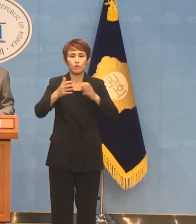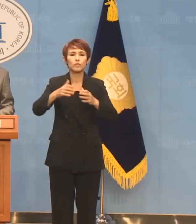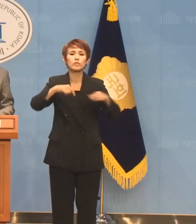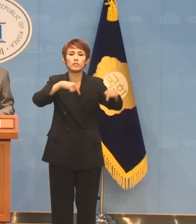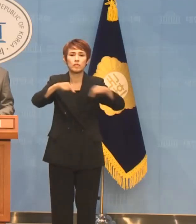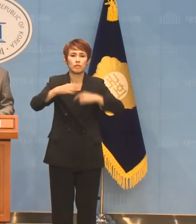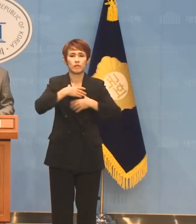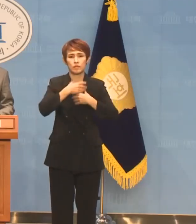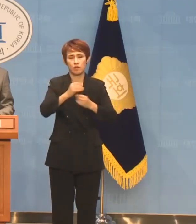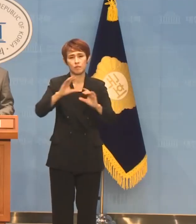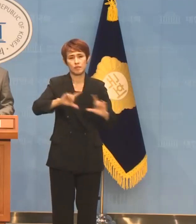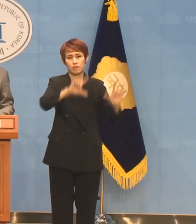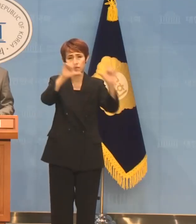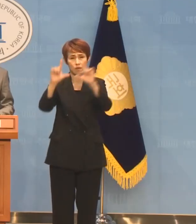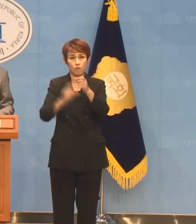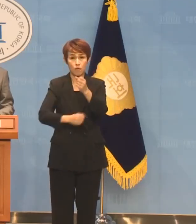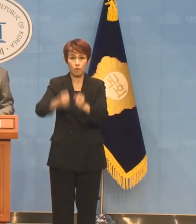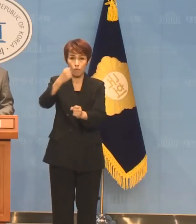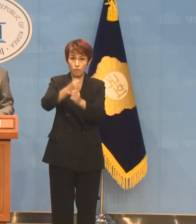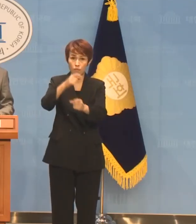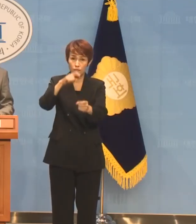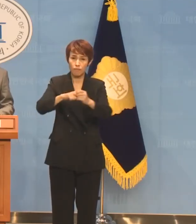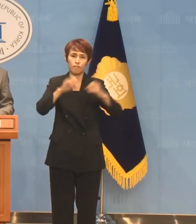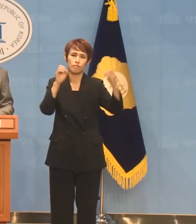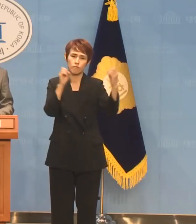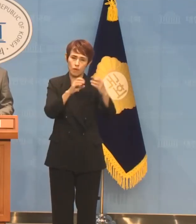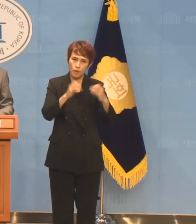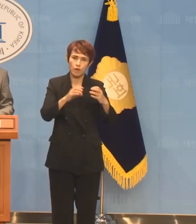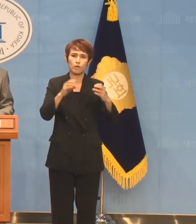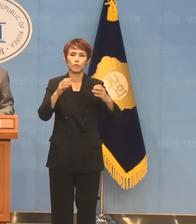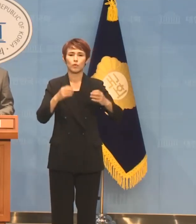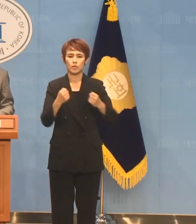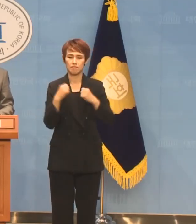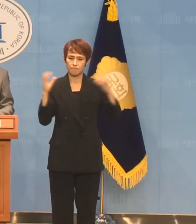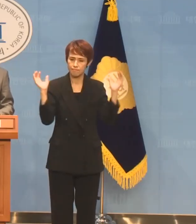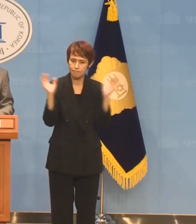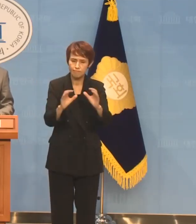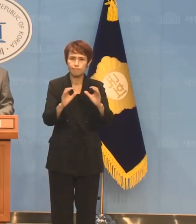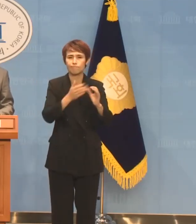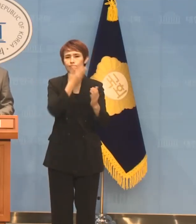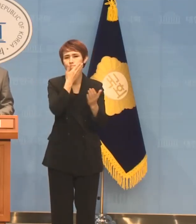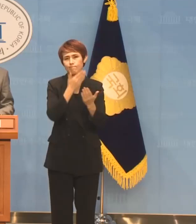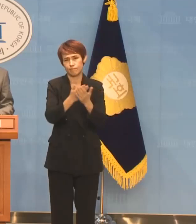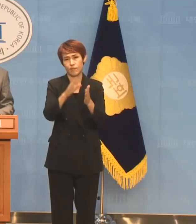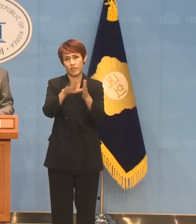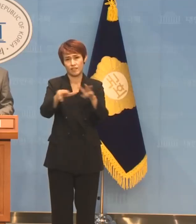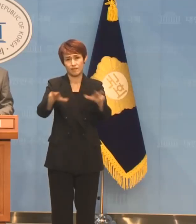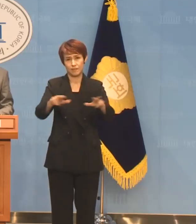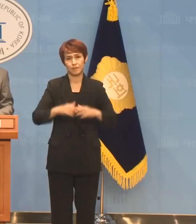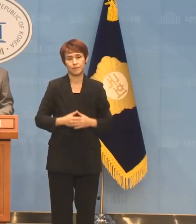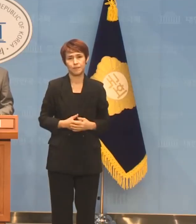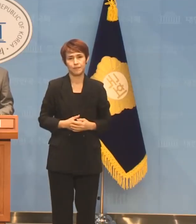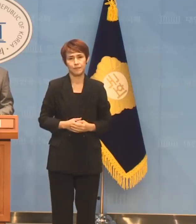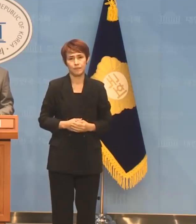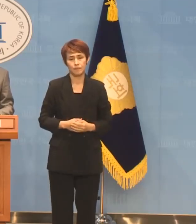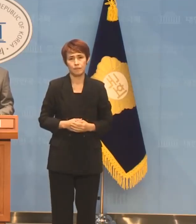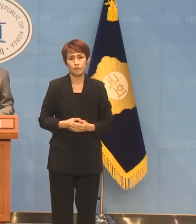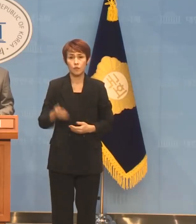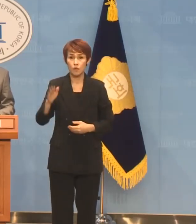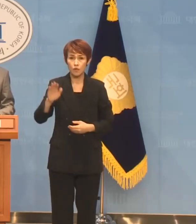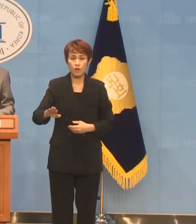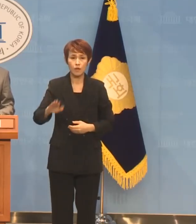안정과 민생 회복을 위한 대화와 협력이 그 어느 때보다 필요한 시점입니다.